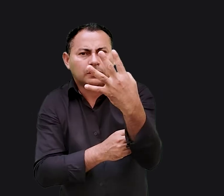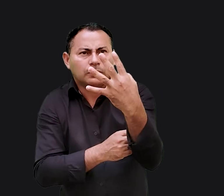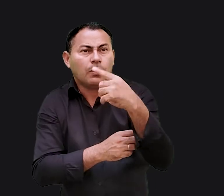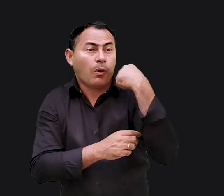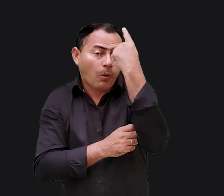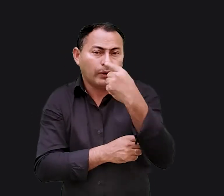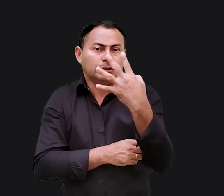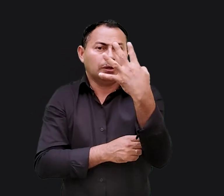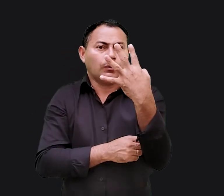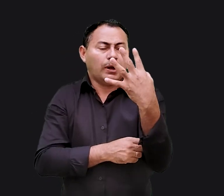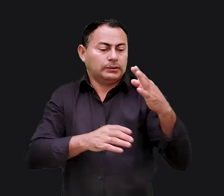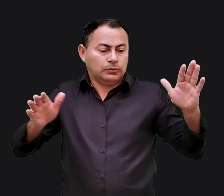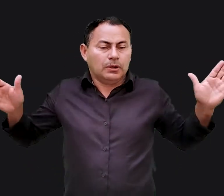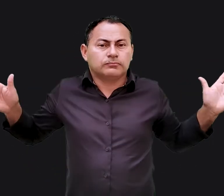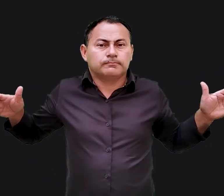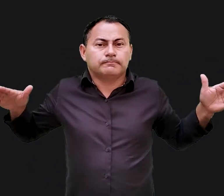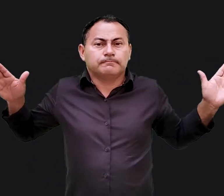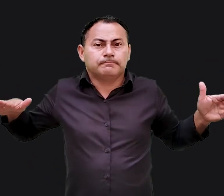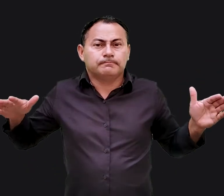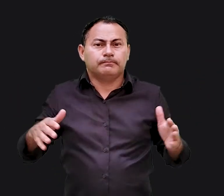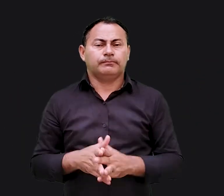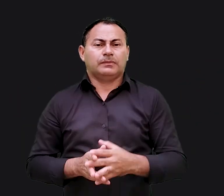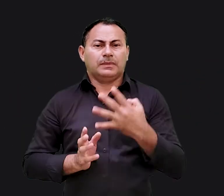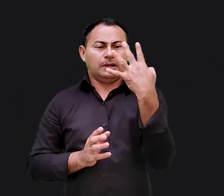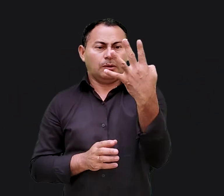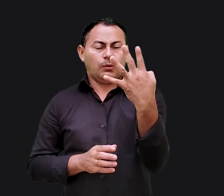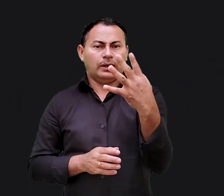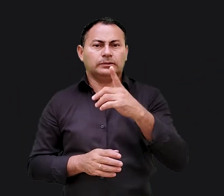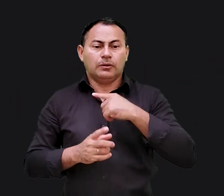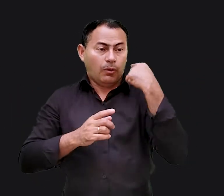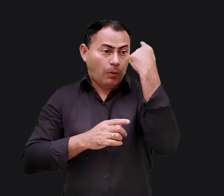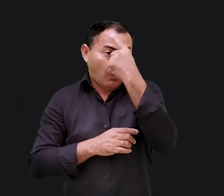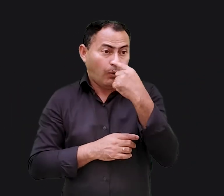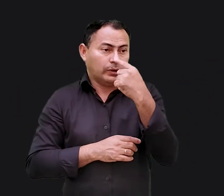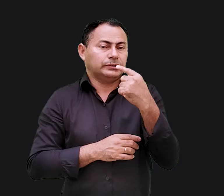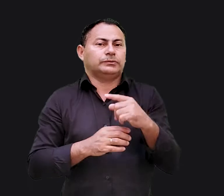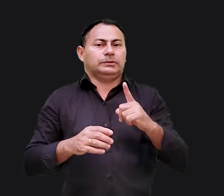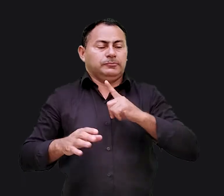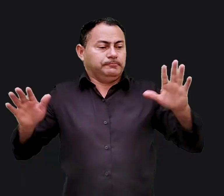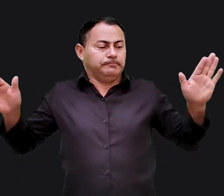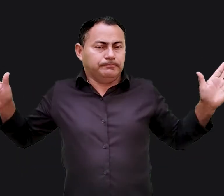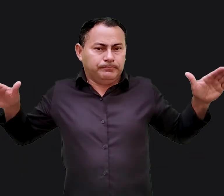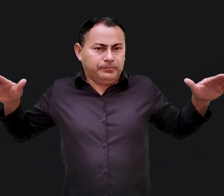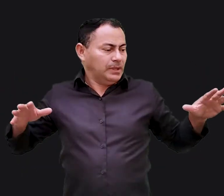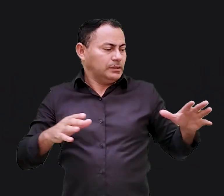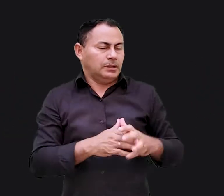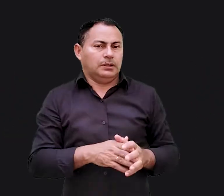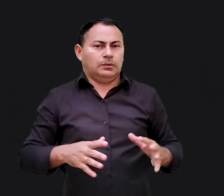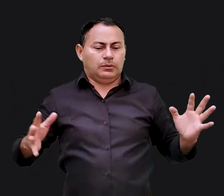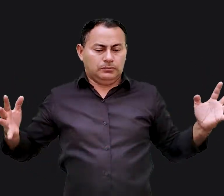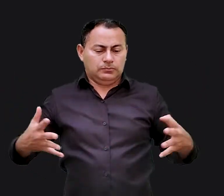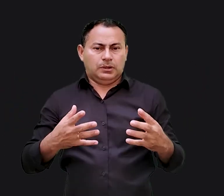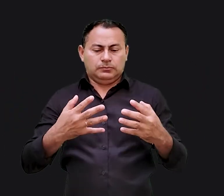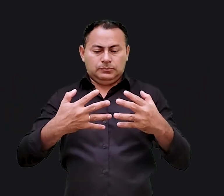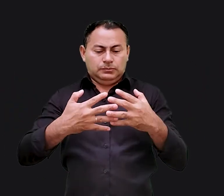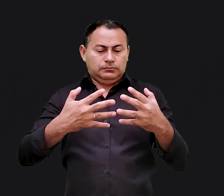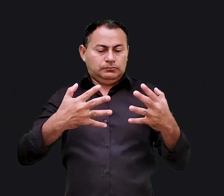4 rostos e 4 asas. As 4 tinham rostos e as suas asas encostavam umas